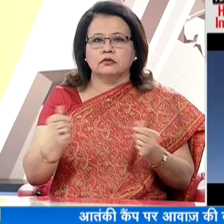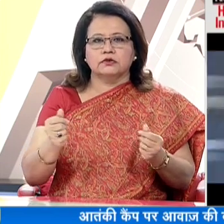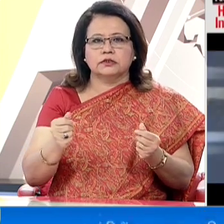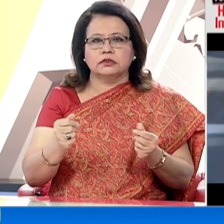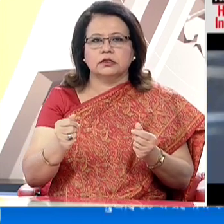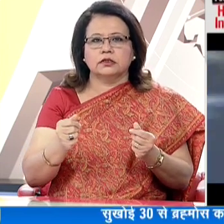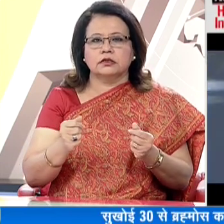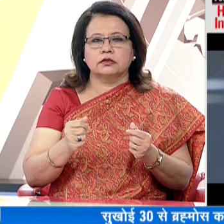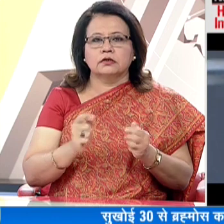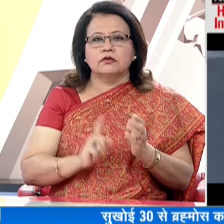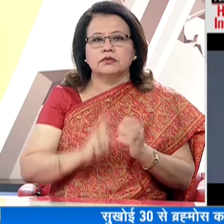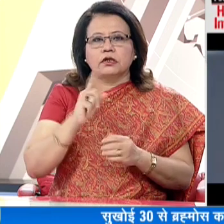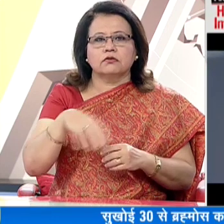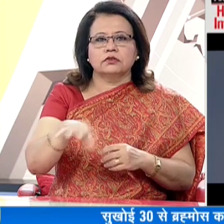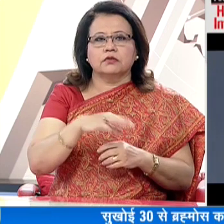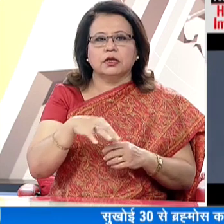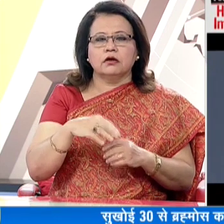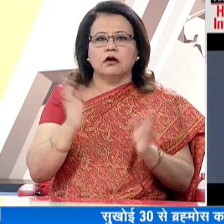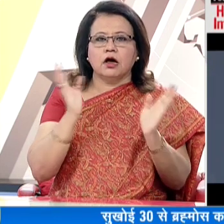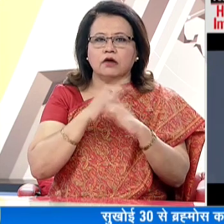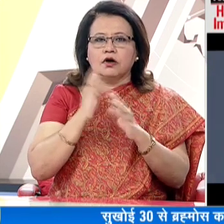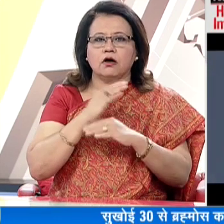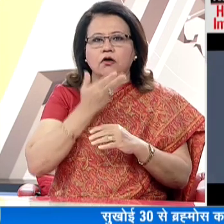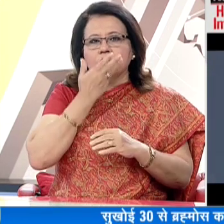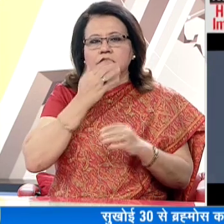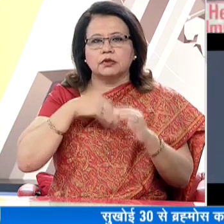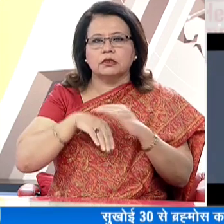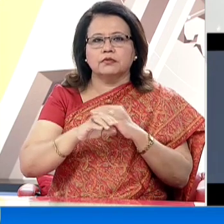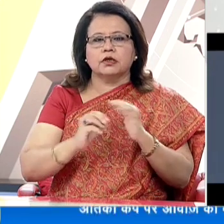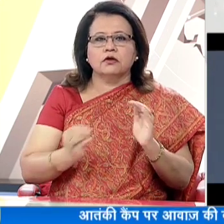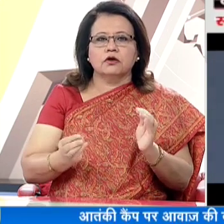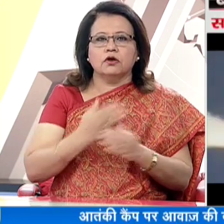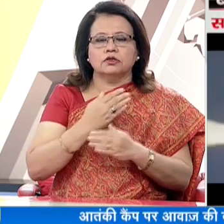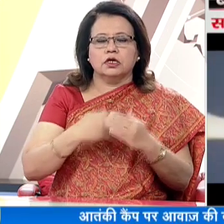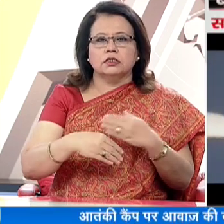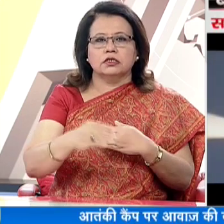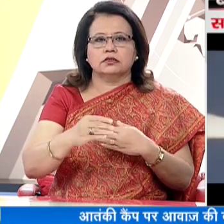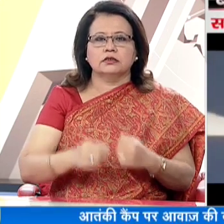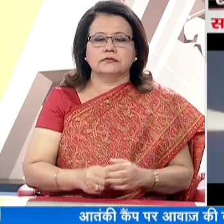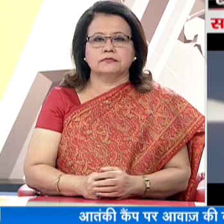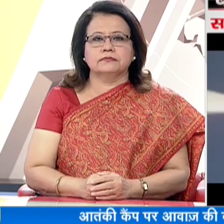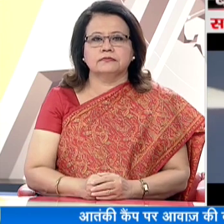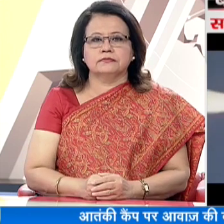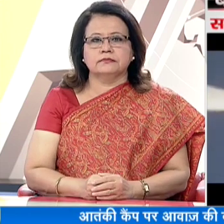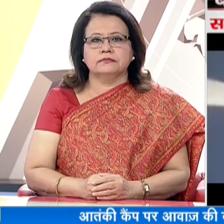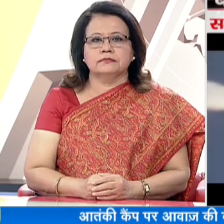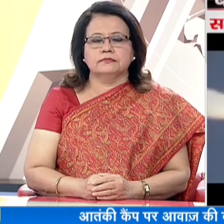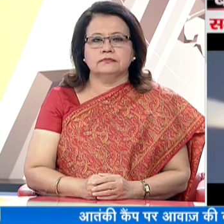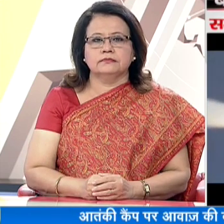जा सकता है। मिसाइल को जमीन, हवा और समंदर से लॉन्च किया जा सकता है।